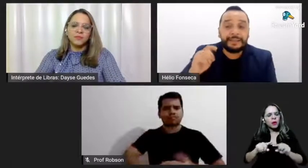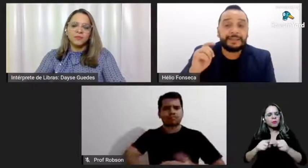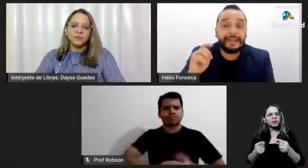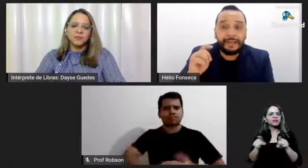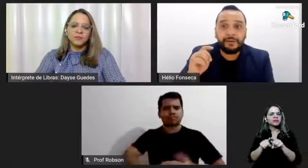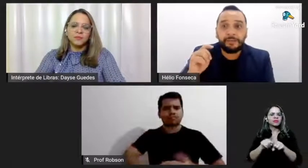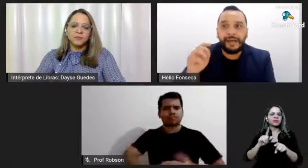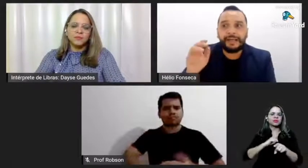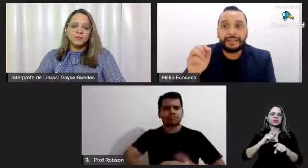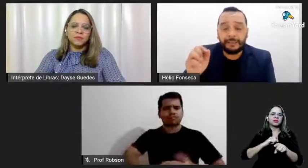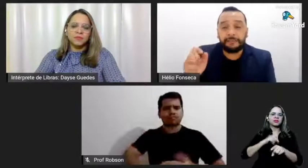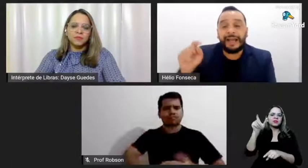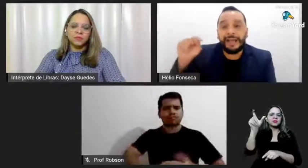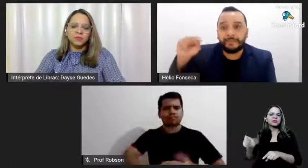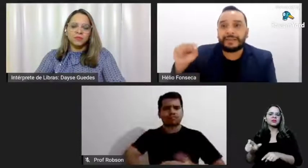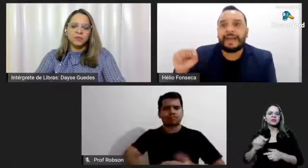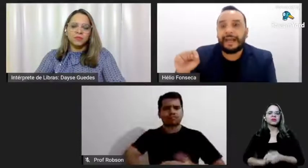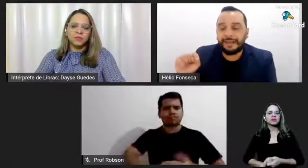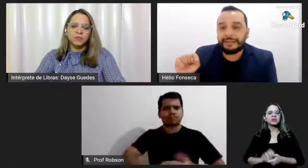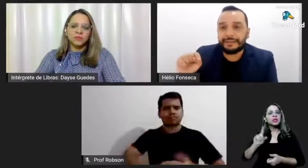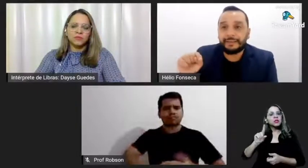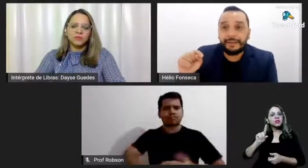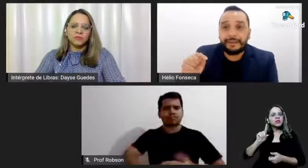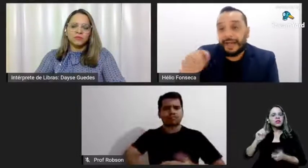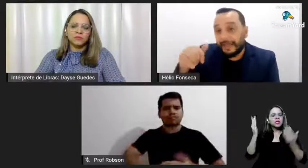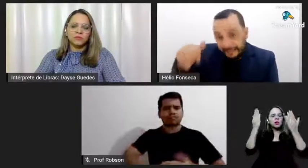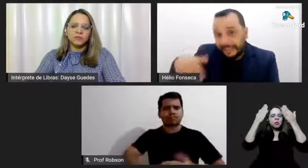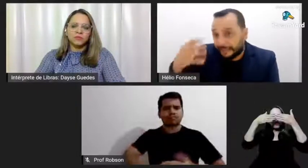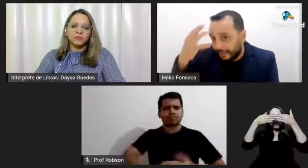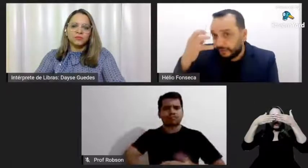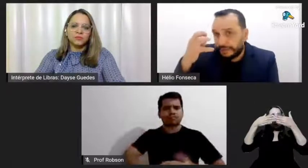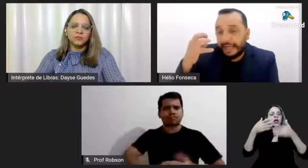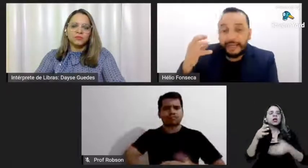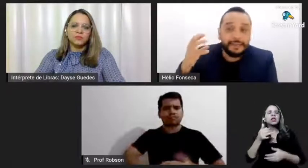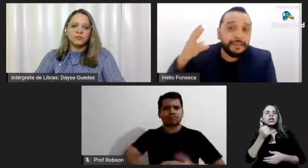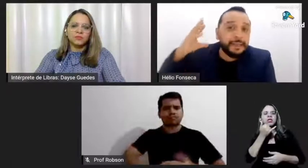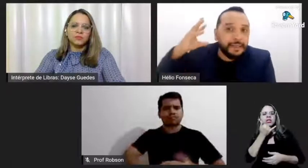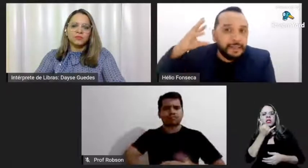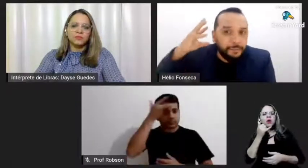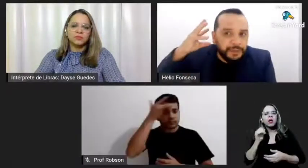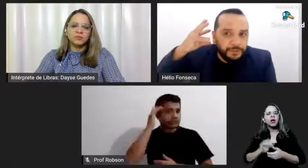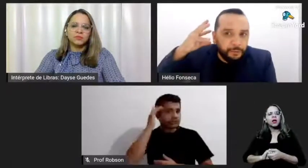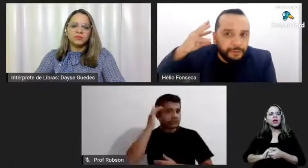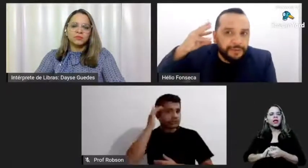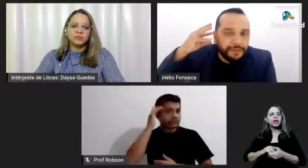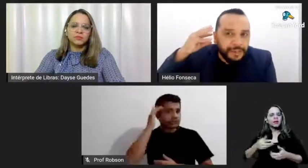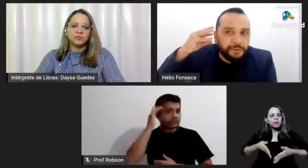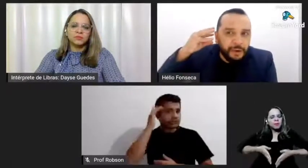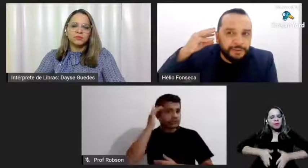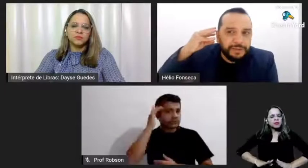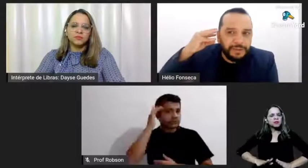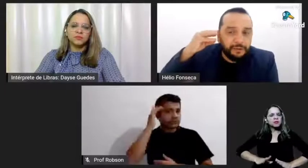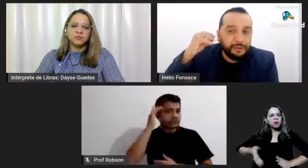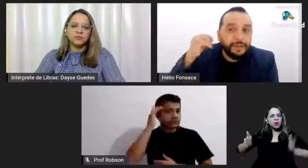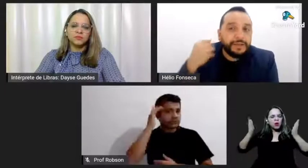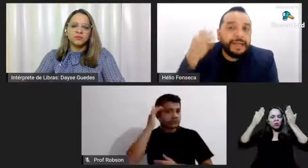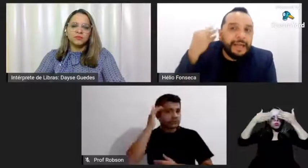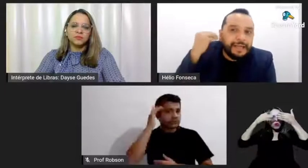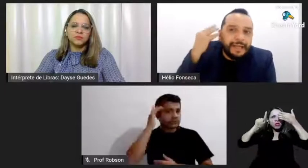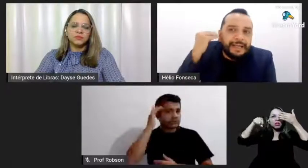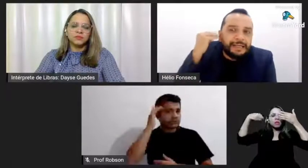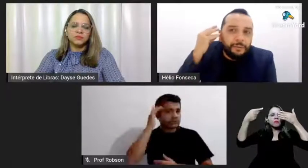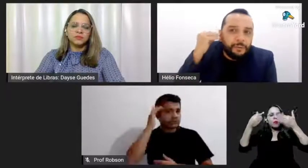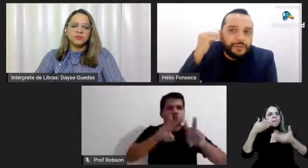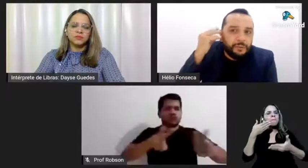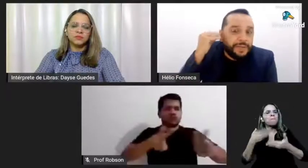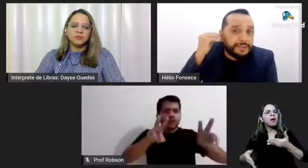que nasceram, aliás, que ficaram cegas, que nasceram cegas e depois foram perdendo a audição, que